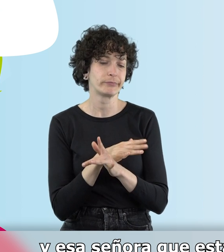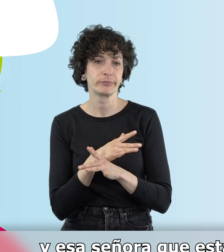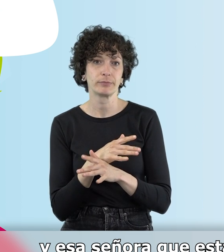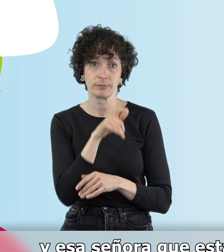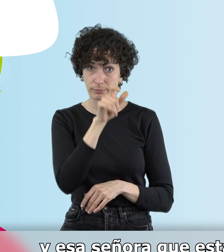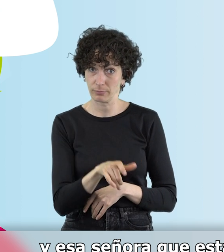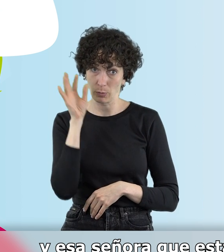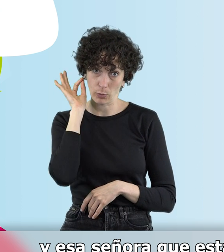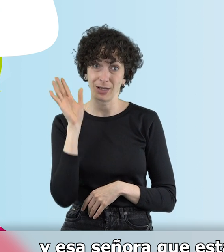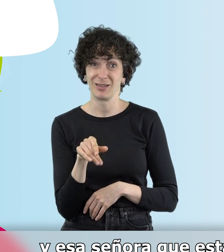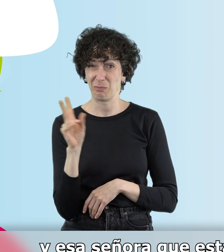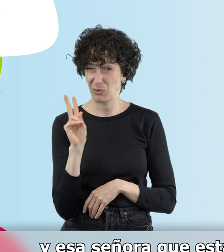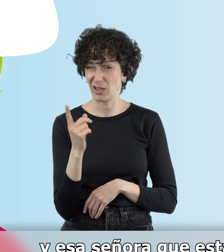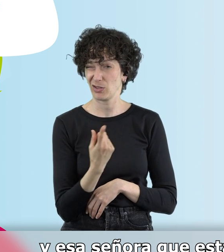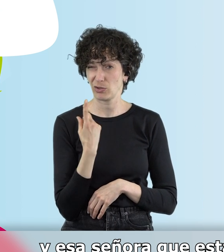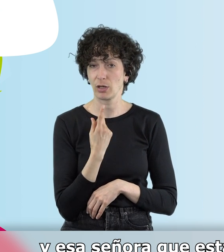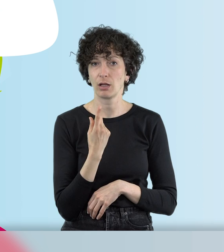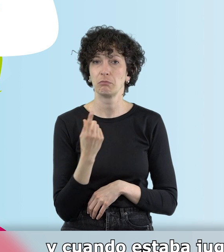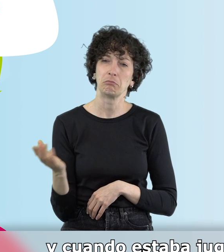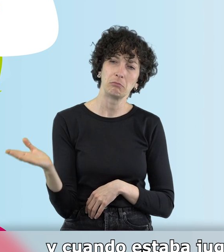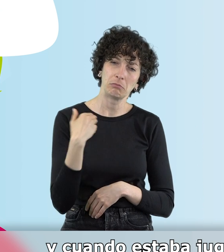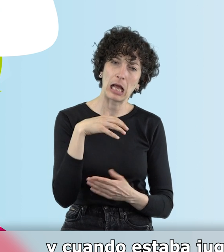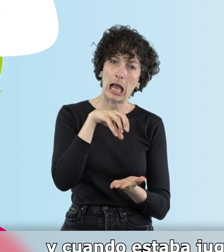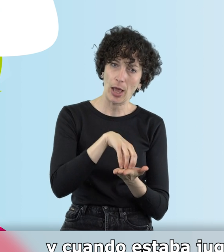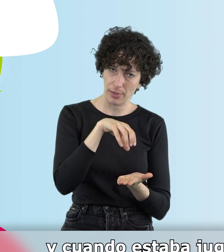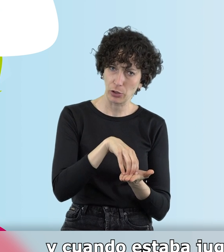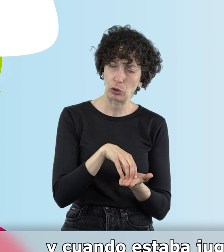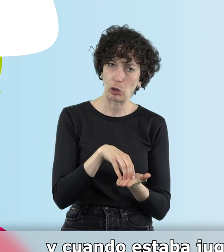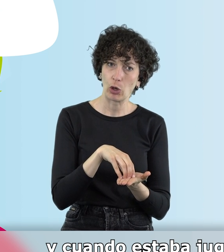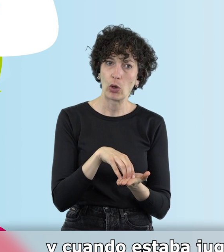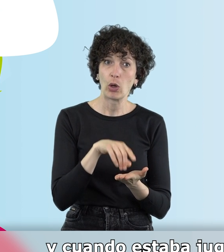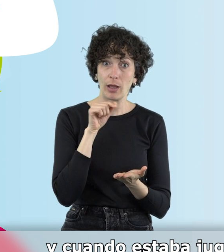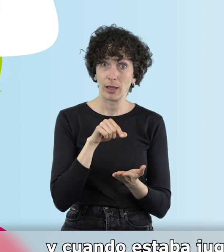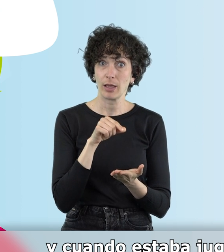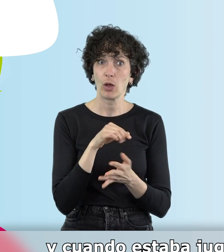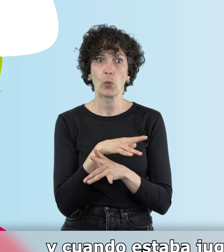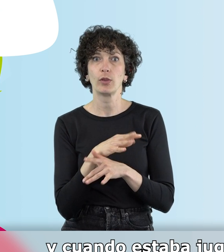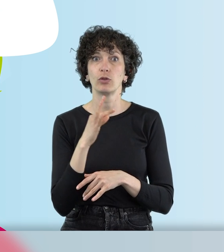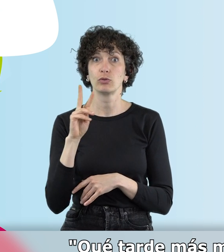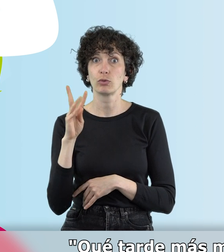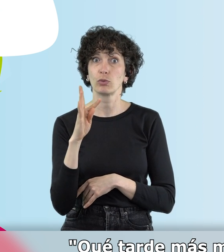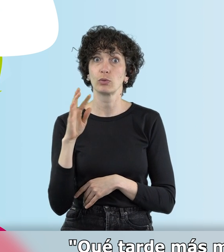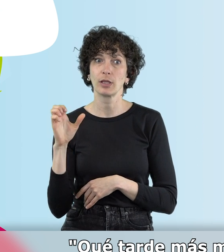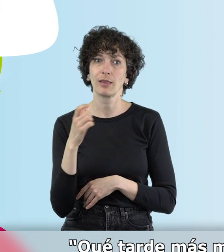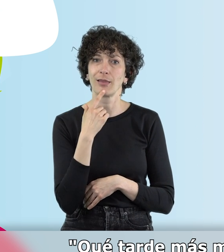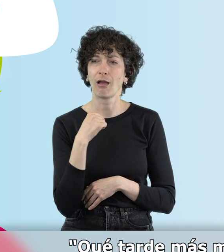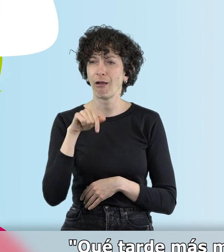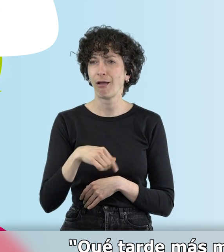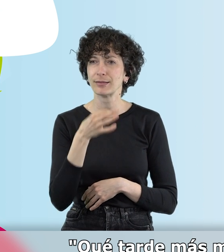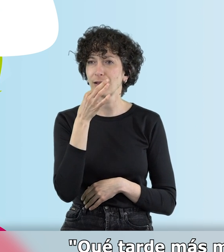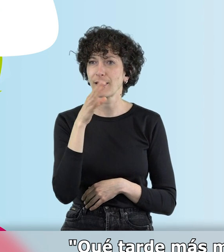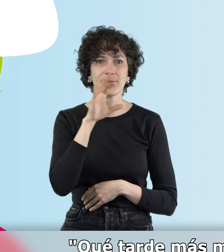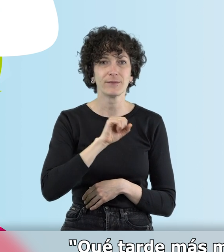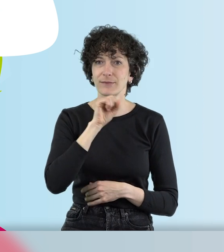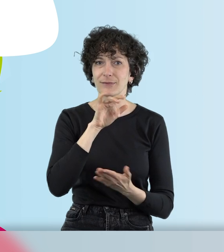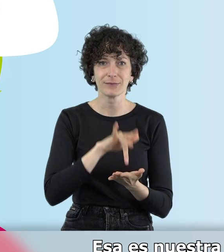esa señora que está viuda y está sola, la subimos al hogar. Y cuando estaba jugando al tute nos comentó, dice, ¡jo, qué tarde más